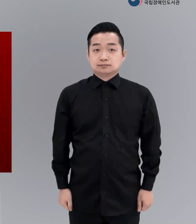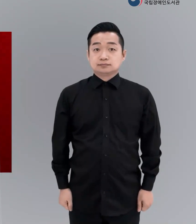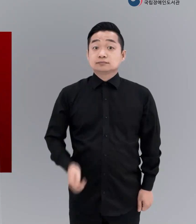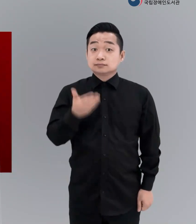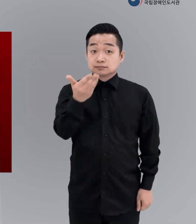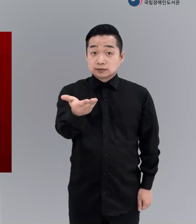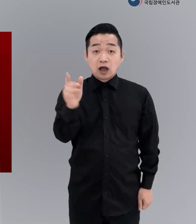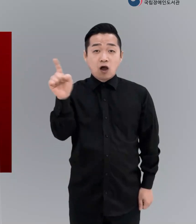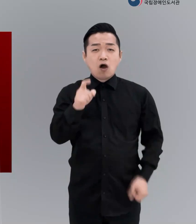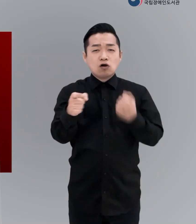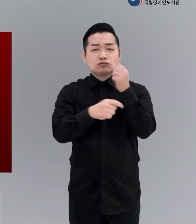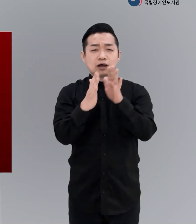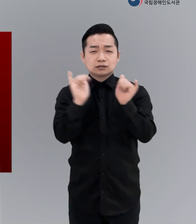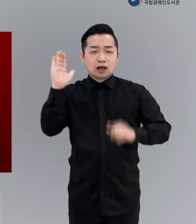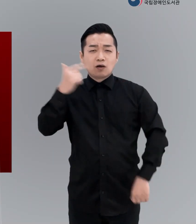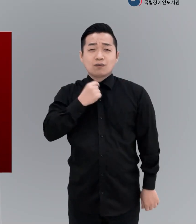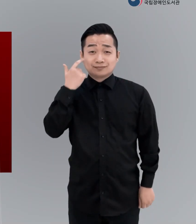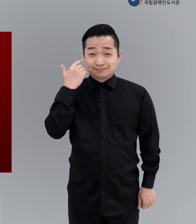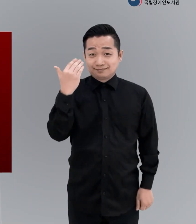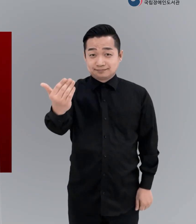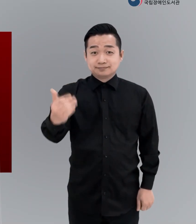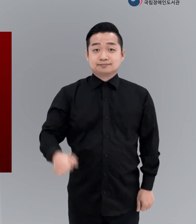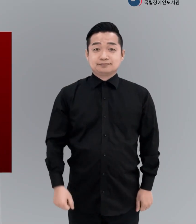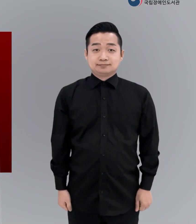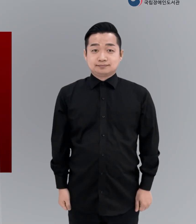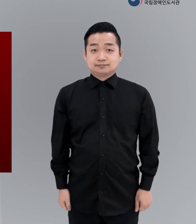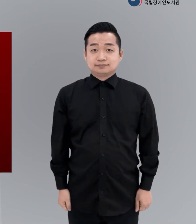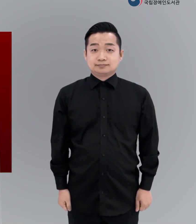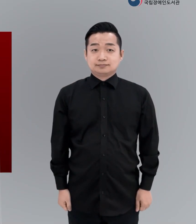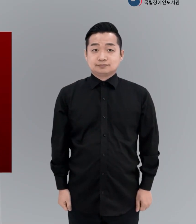What kind of sight? 당신은 어떤 수학자가 되겠는가?